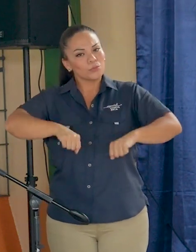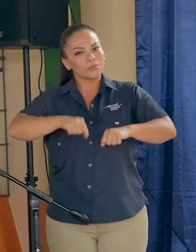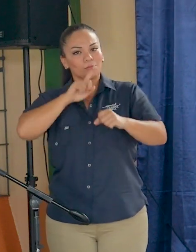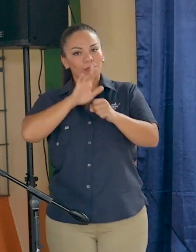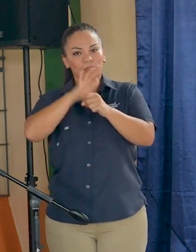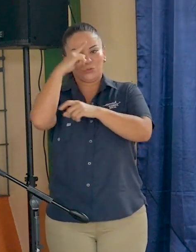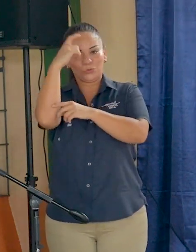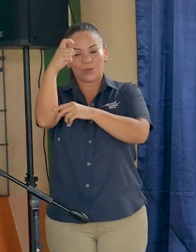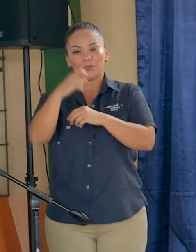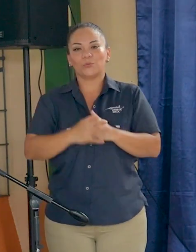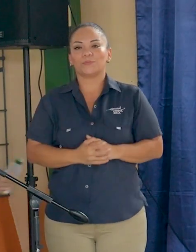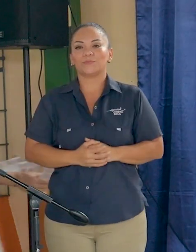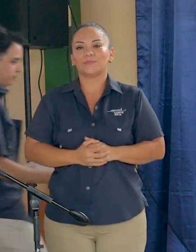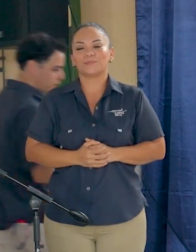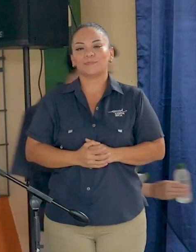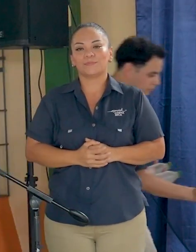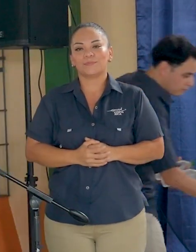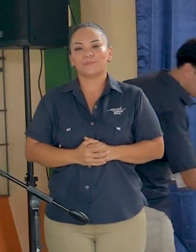sueño.